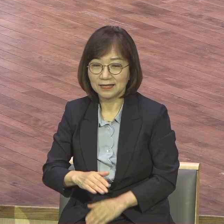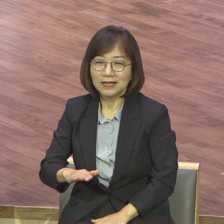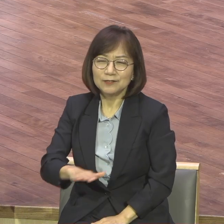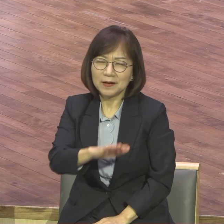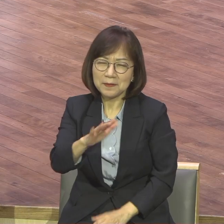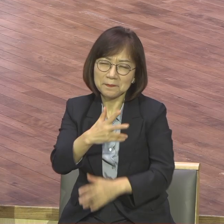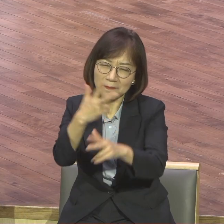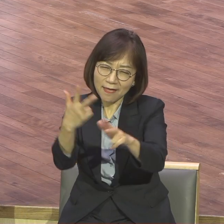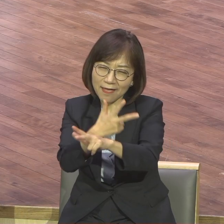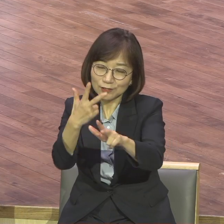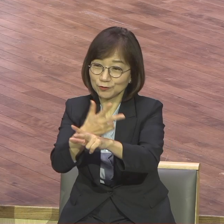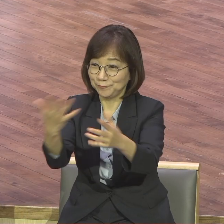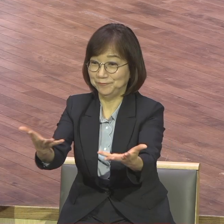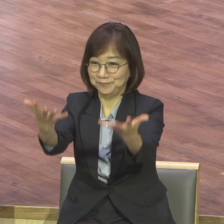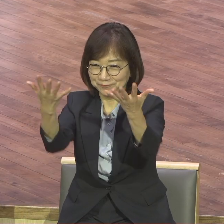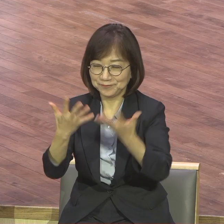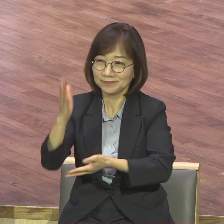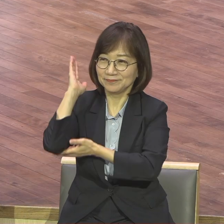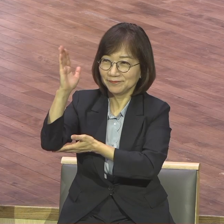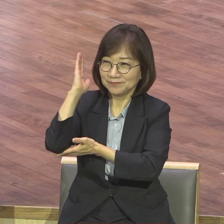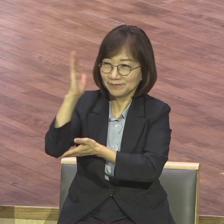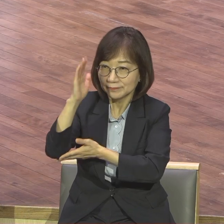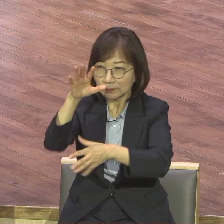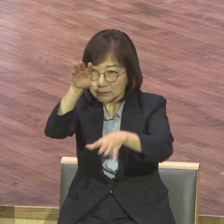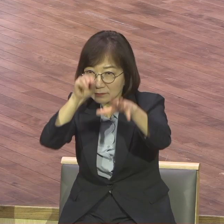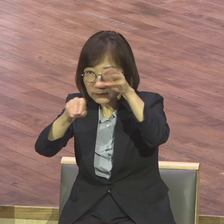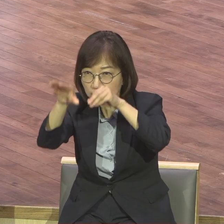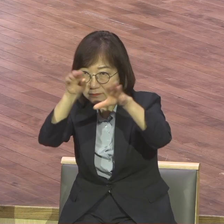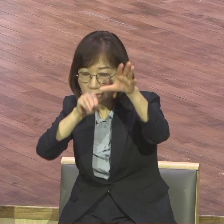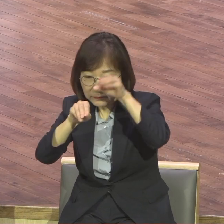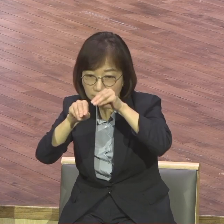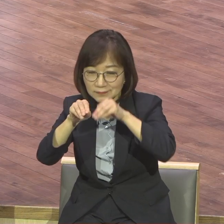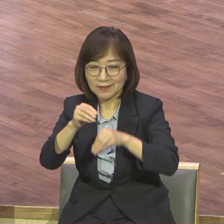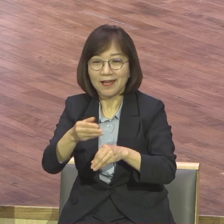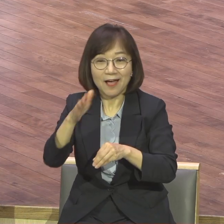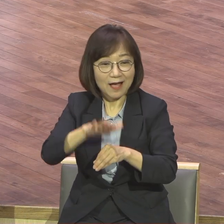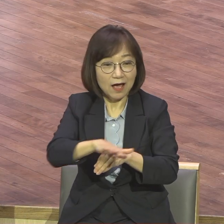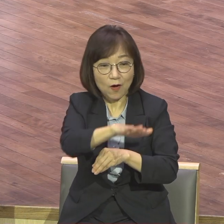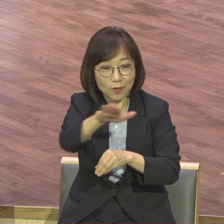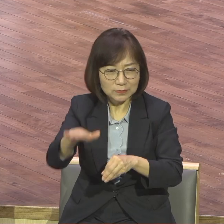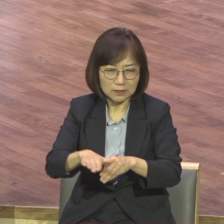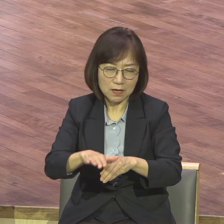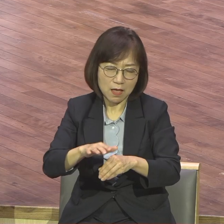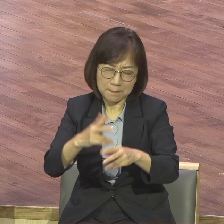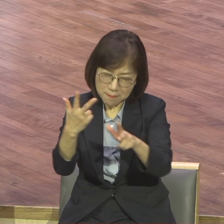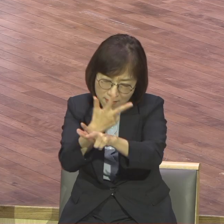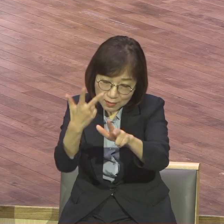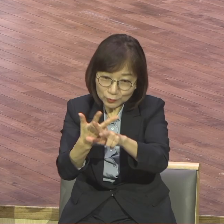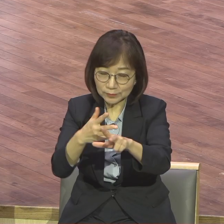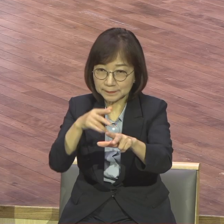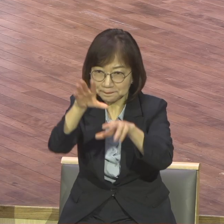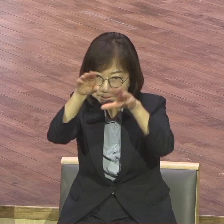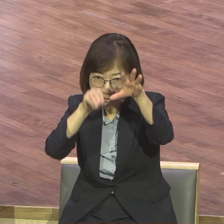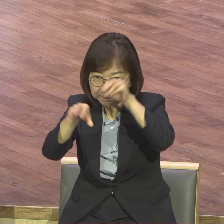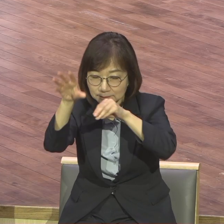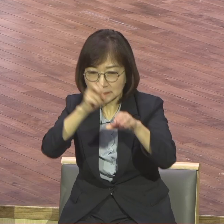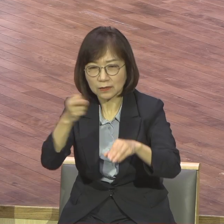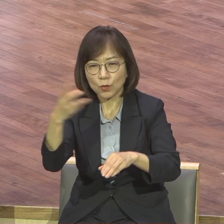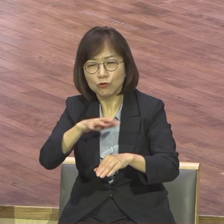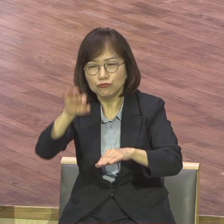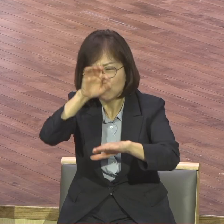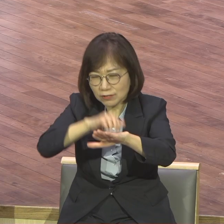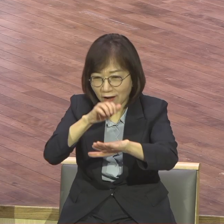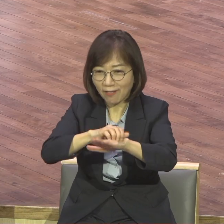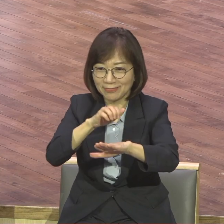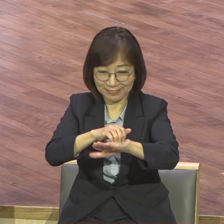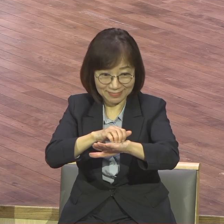우리가 듣는데 얼마나 여러분들이 하나님의 말씀을 많이 듣고 있습니까? 훈련을 통해서도 듣고